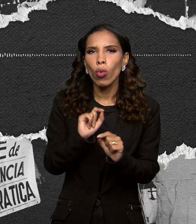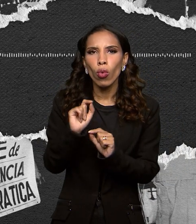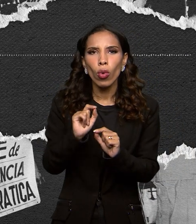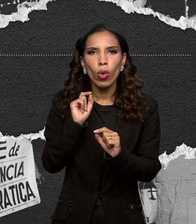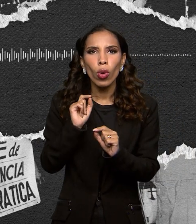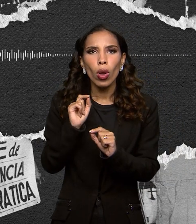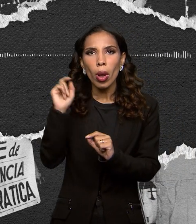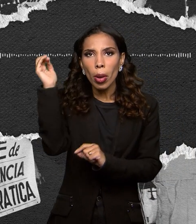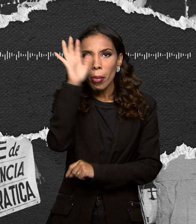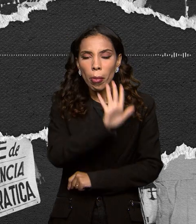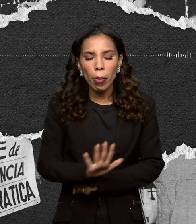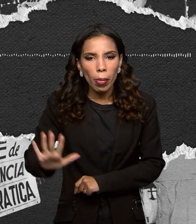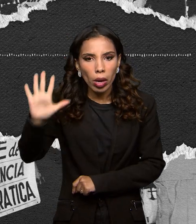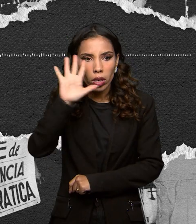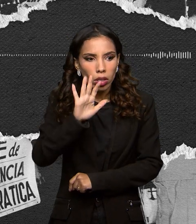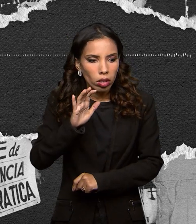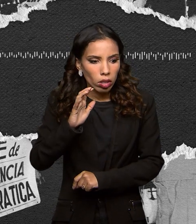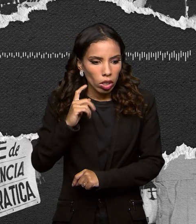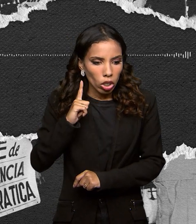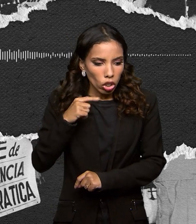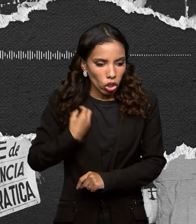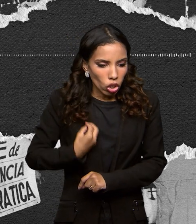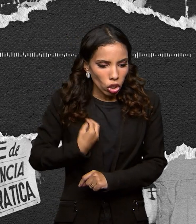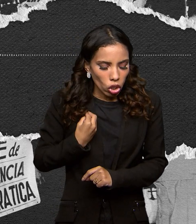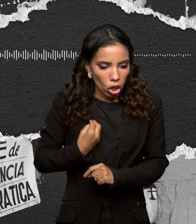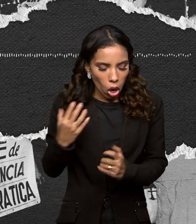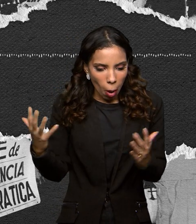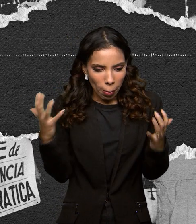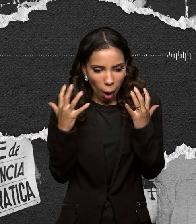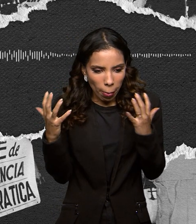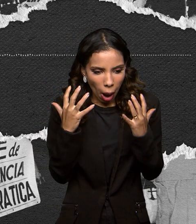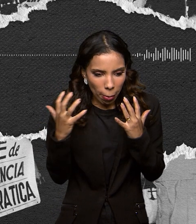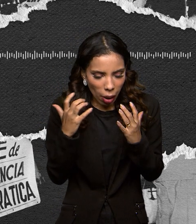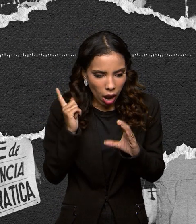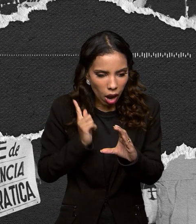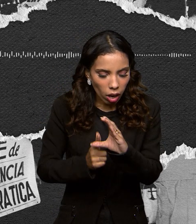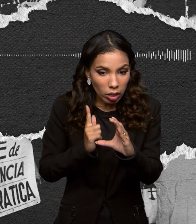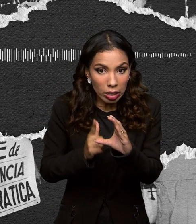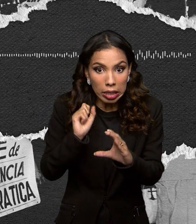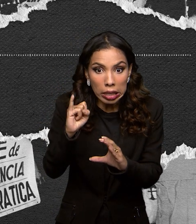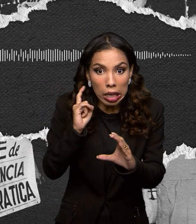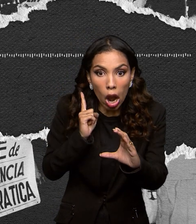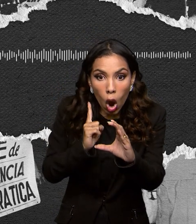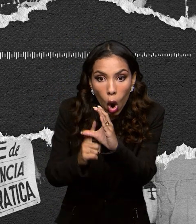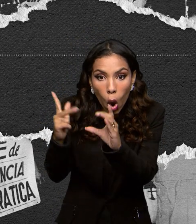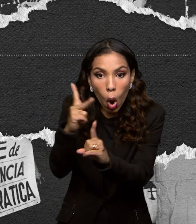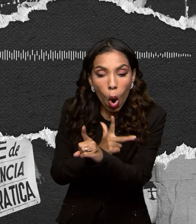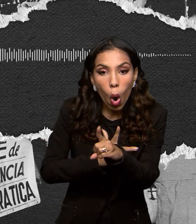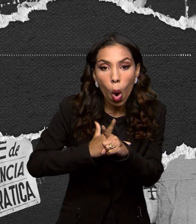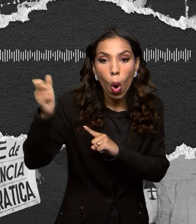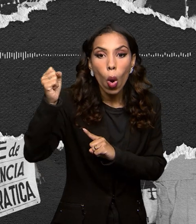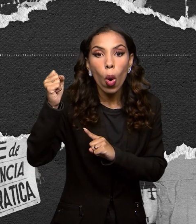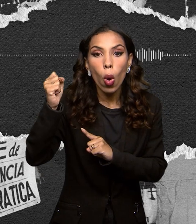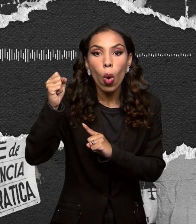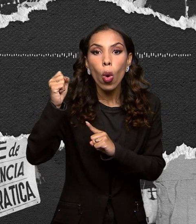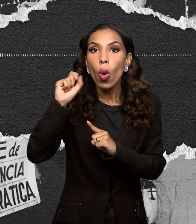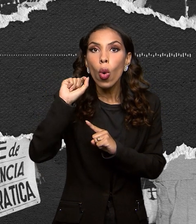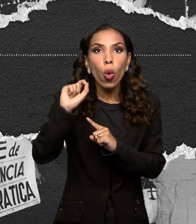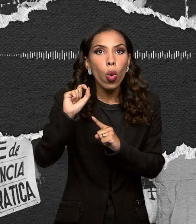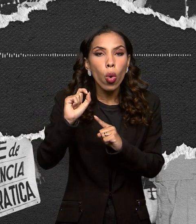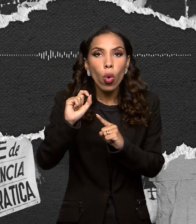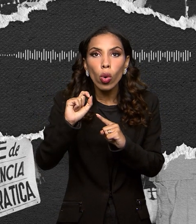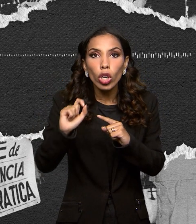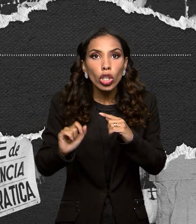o Brasil estava sob ameaça comunista e, uma vez o comunismo triunfando, ele seria deletério para